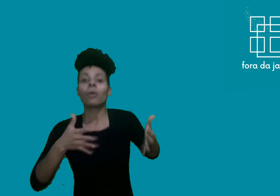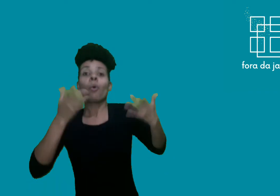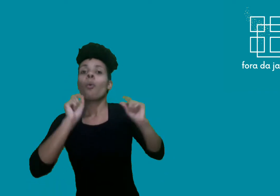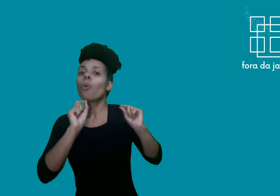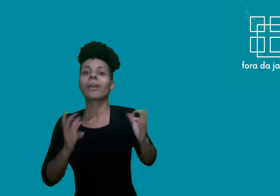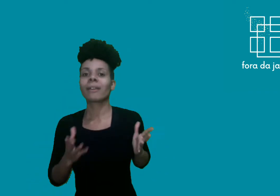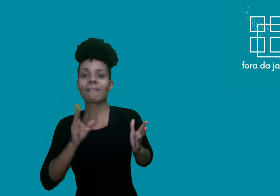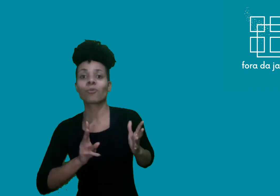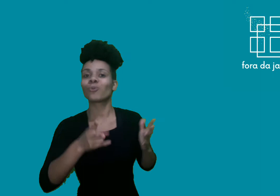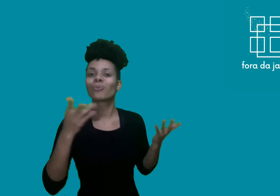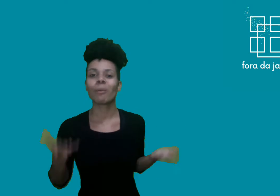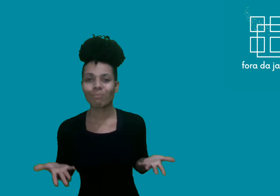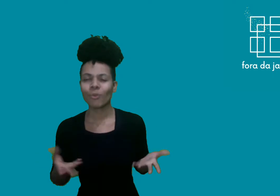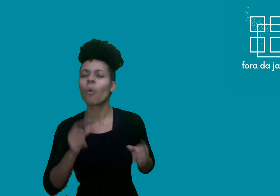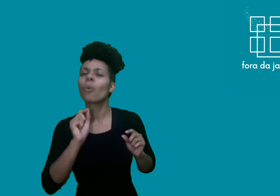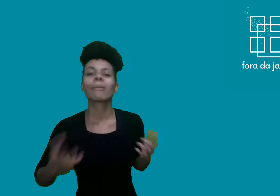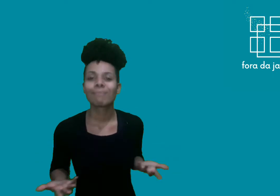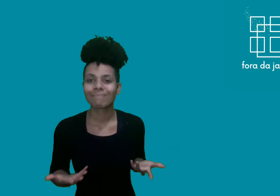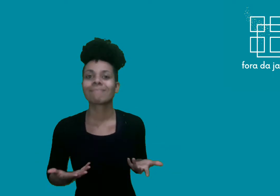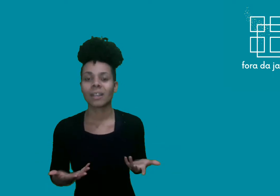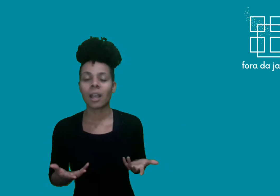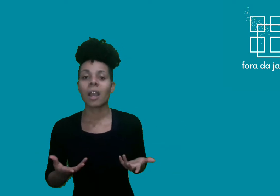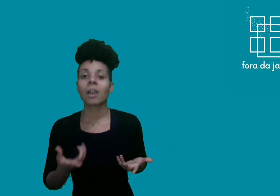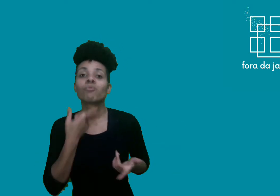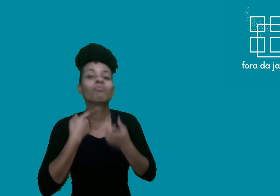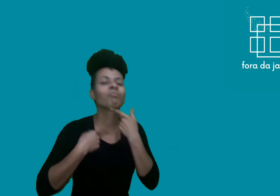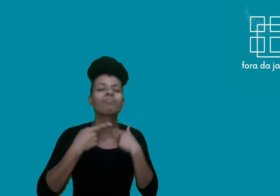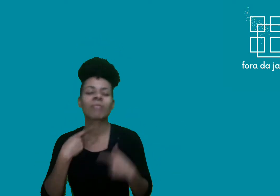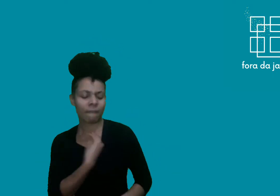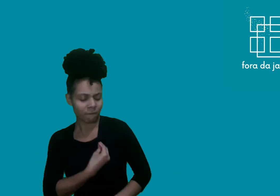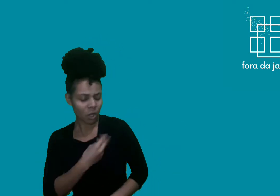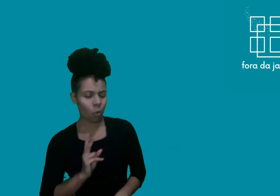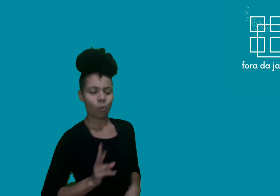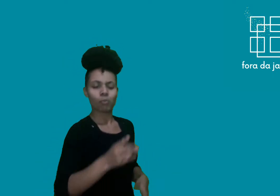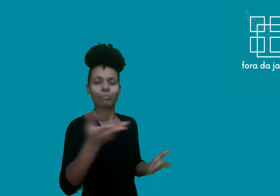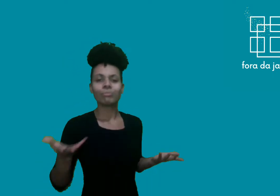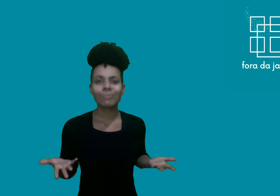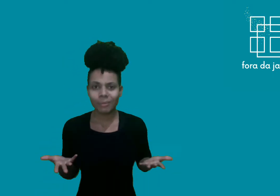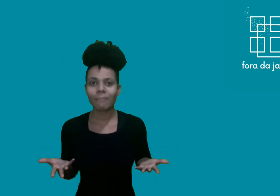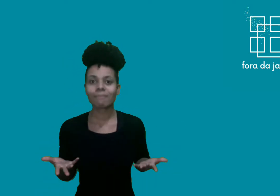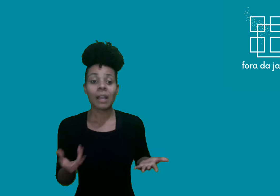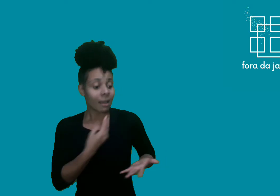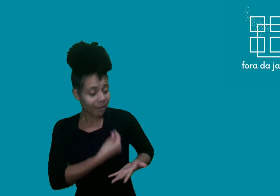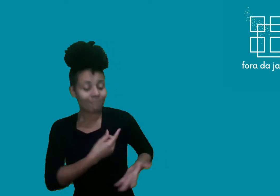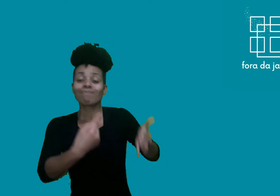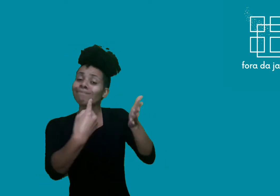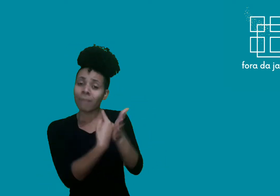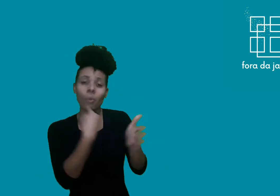e programado. A gente falou um pouco a respeito disso no episódio sobre autoconhecimento, né? E é isso, a gente está se descobrindo